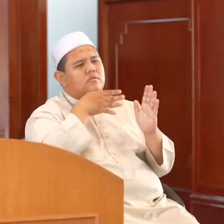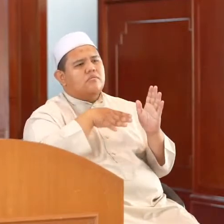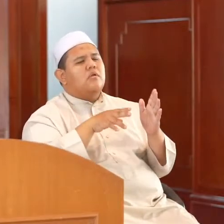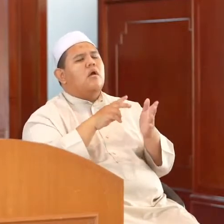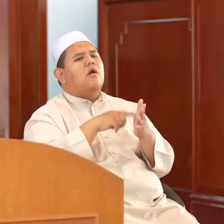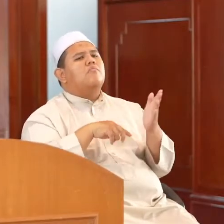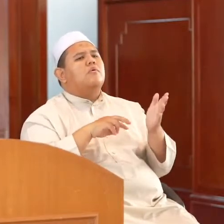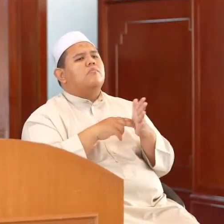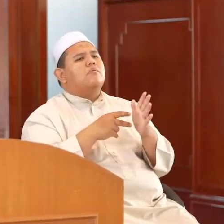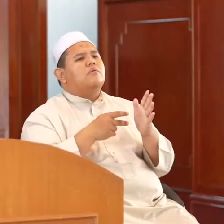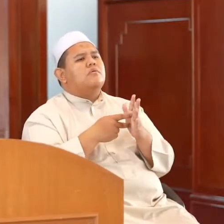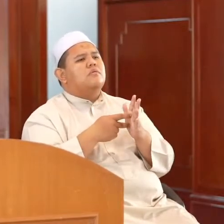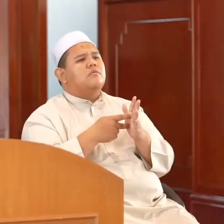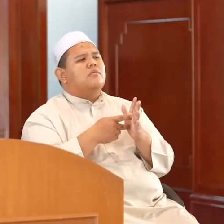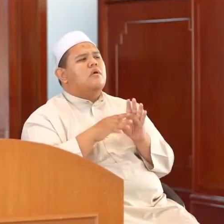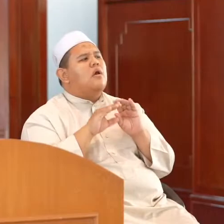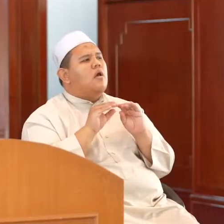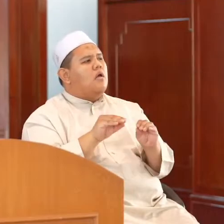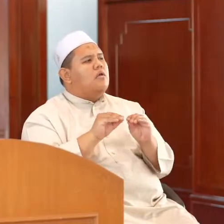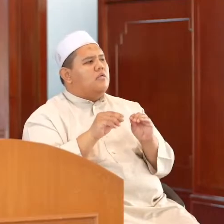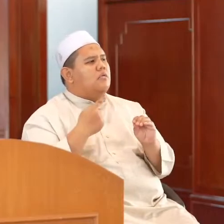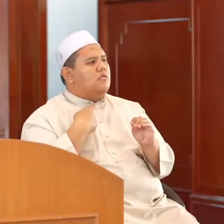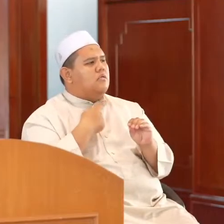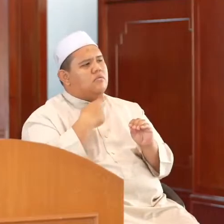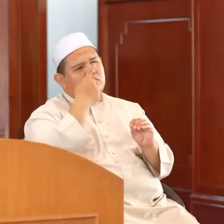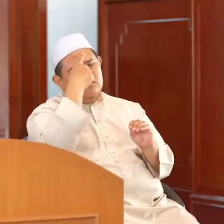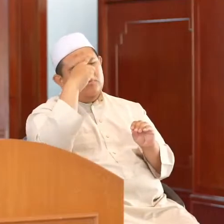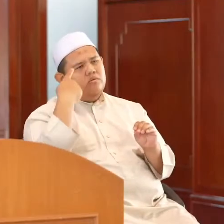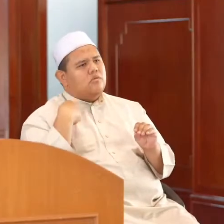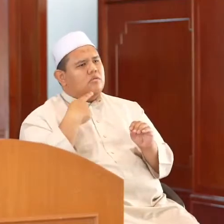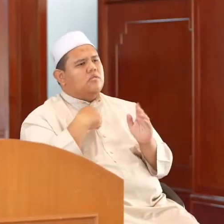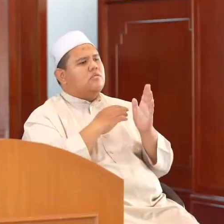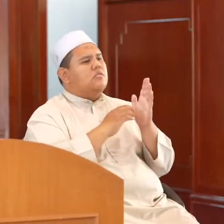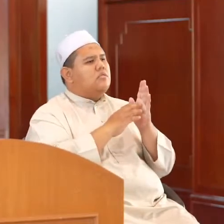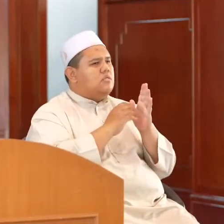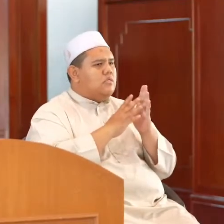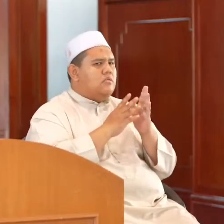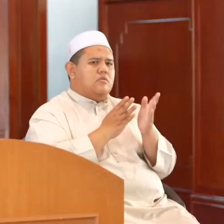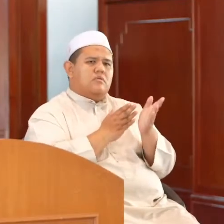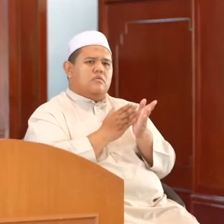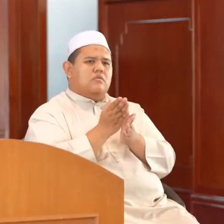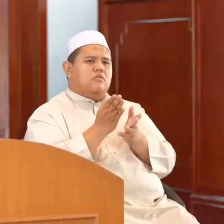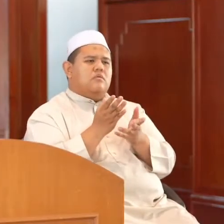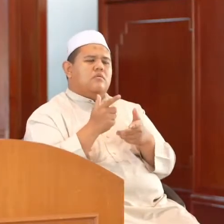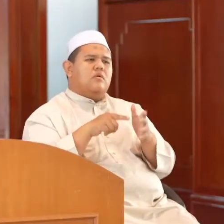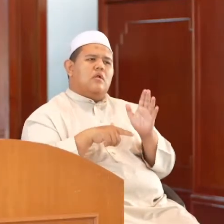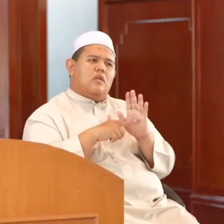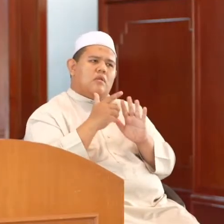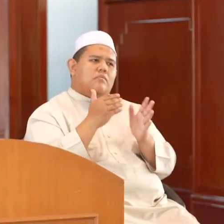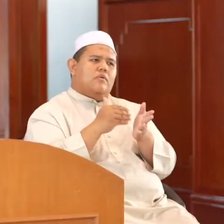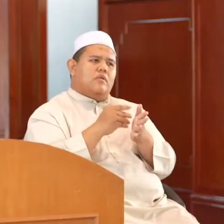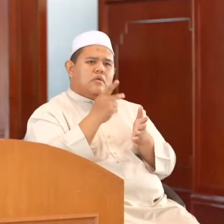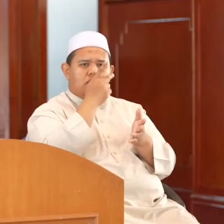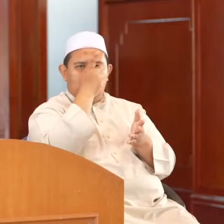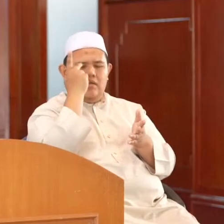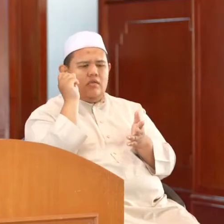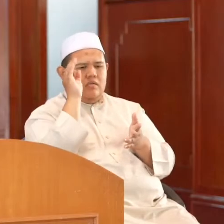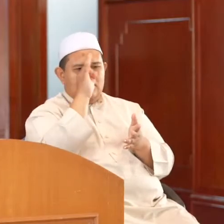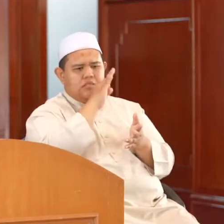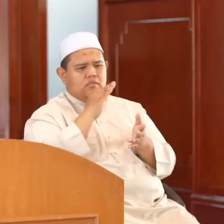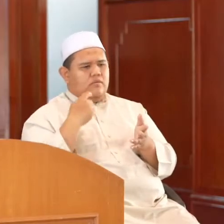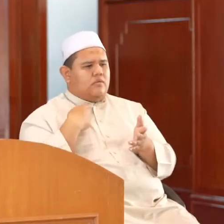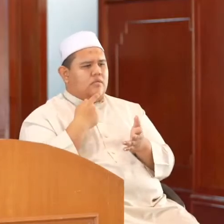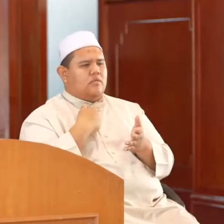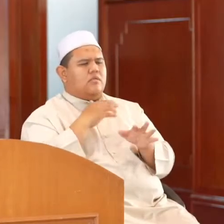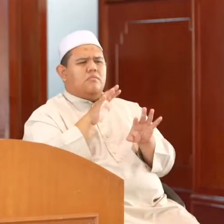makna? Mengajar kepada kita untuk kita istighfar. Begitulah bahkan lebih, kerana sifat kita yang